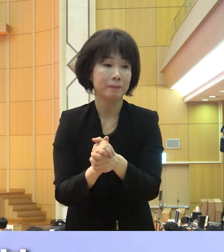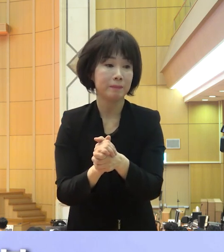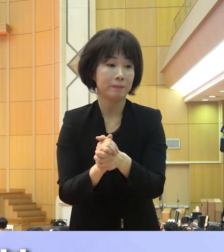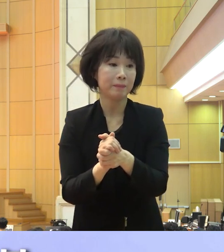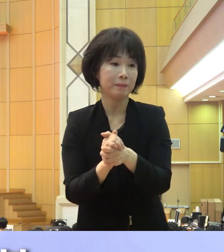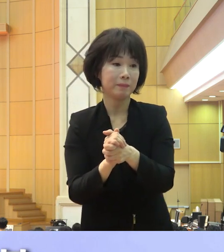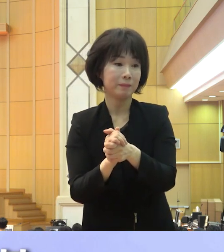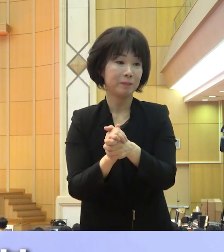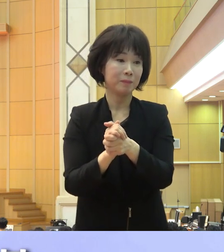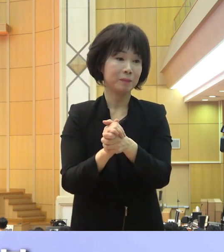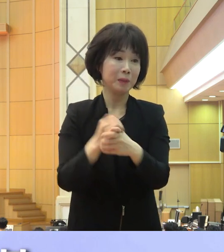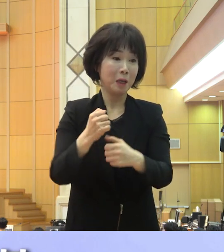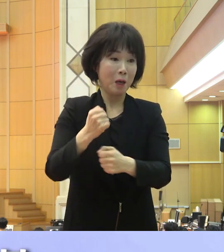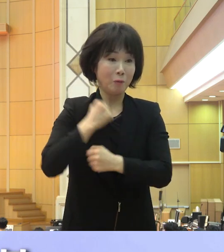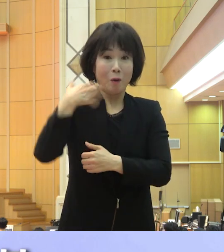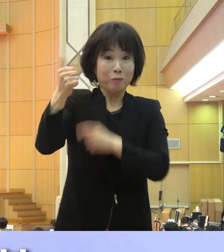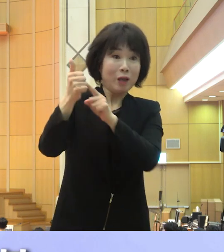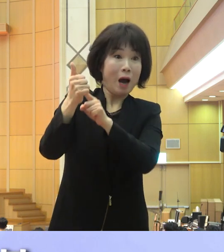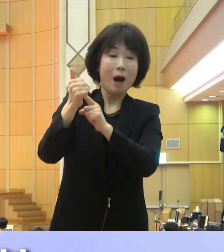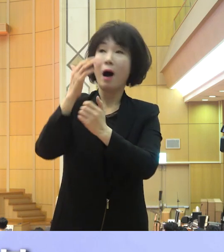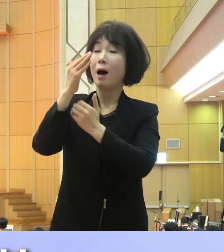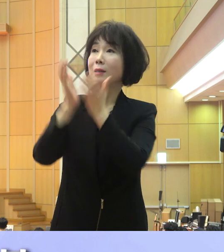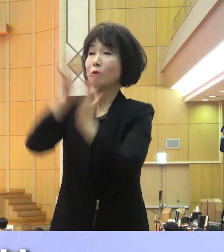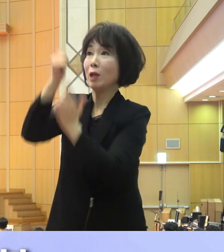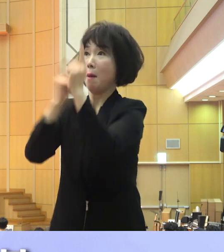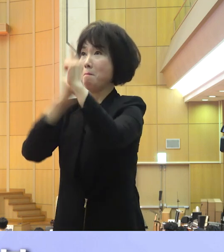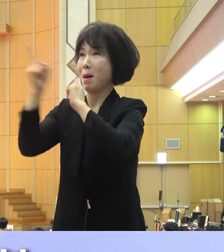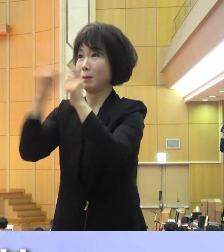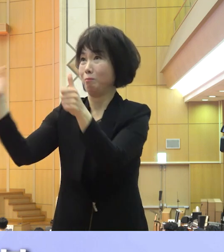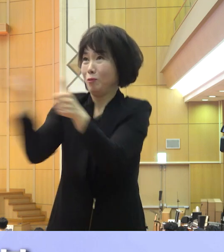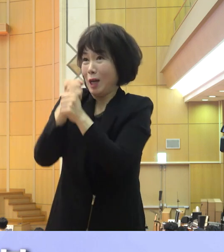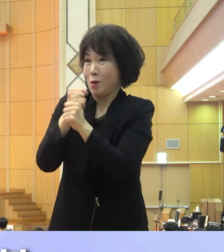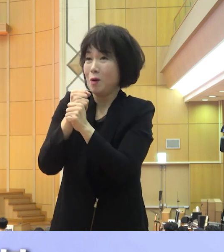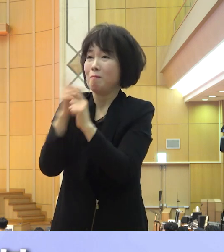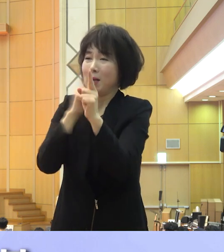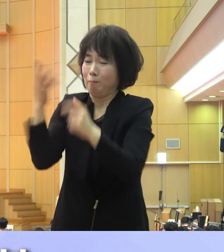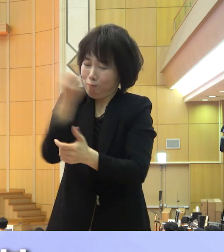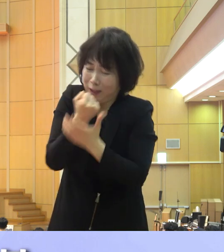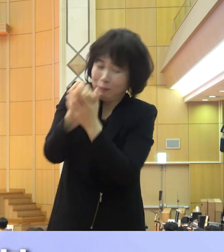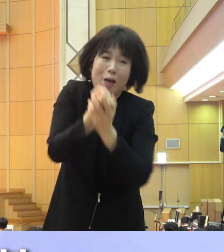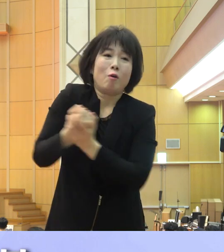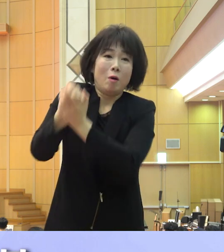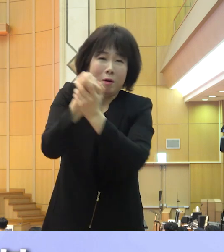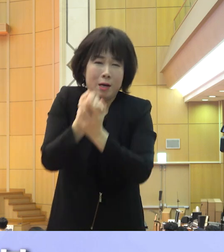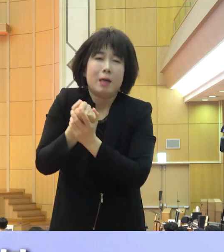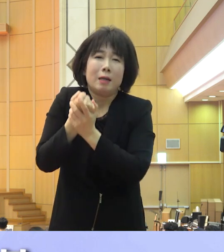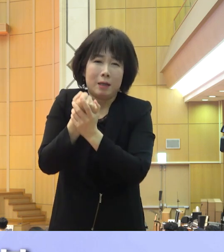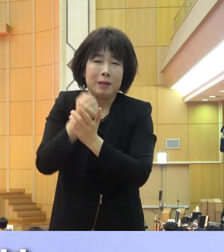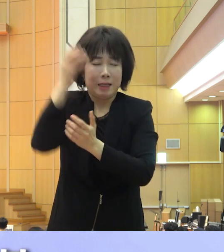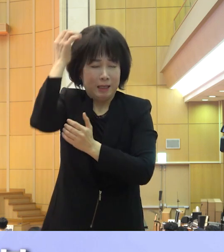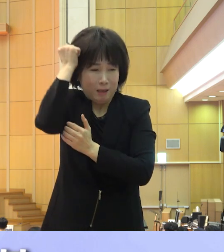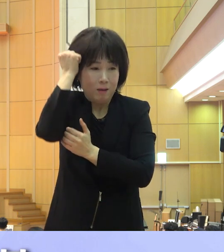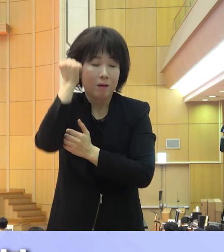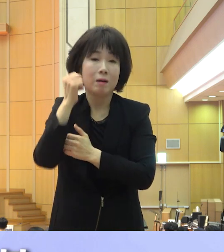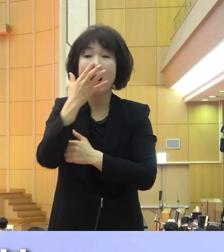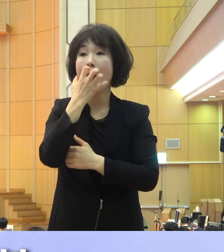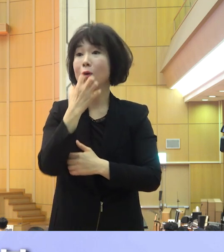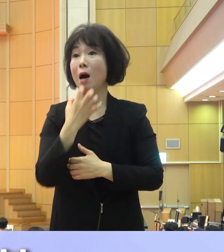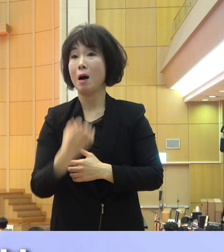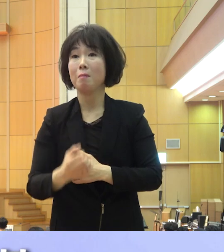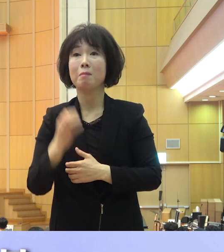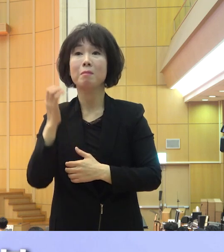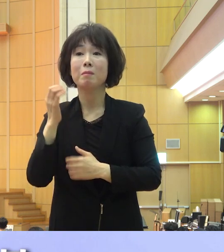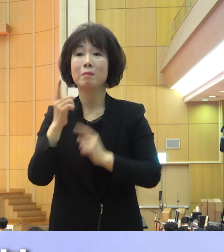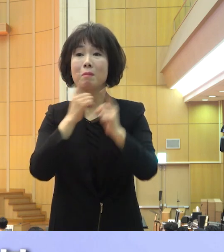거기에 말씀을 그냥 붙잡고 말씀만 의지하고 힘이 들고 어려워도 그냥 그 가나안 땅에서